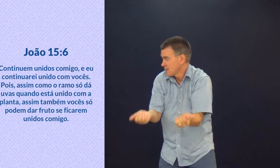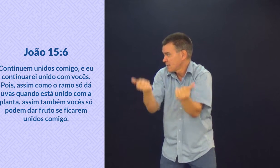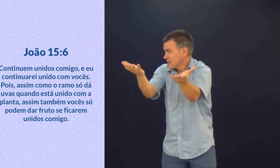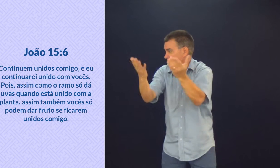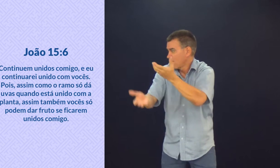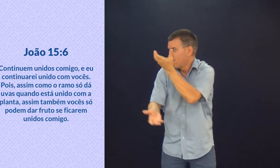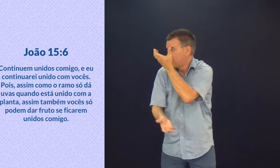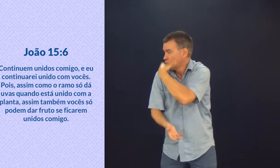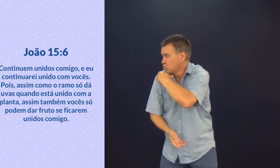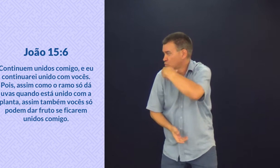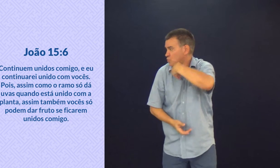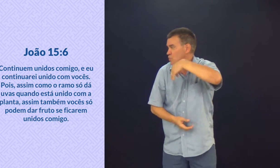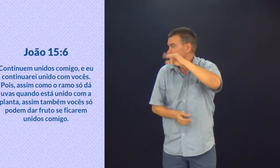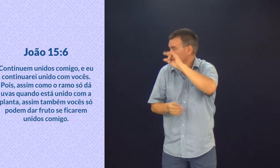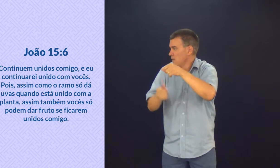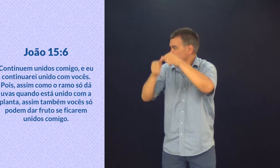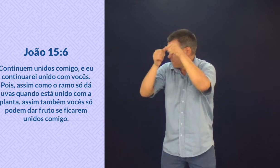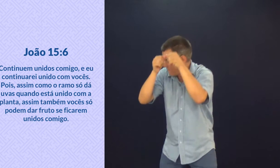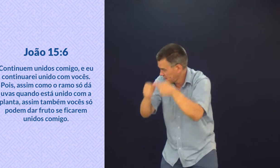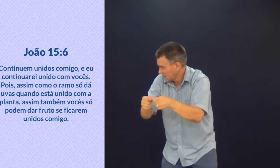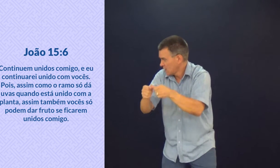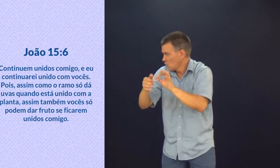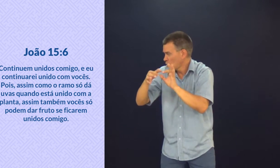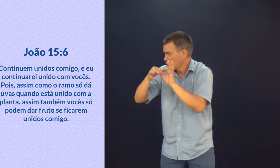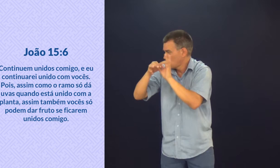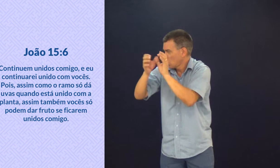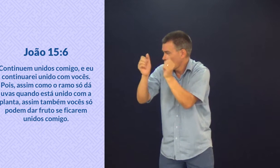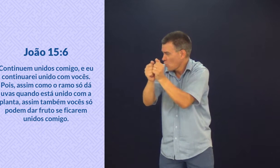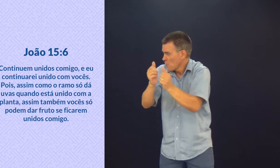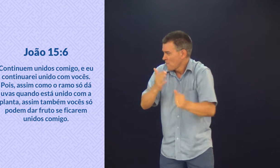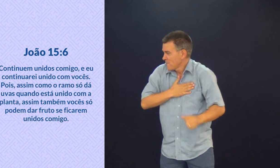dar fruto se ficarem unidos comigo